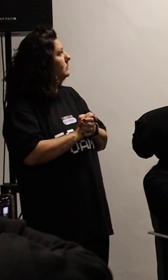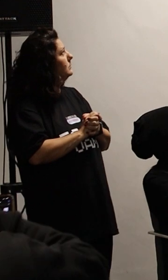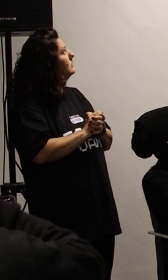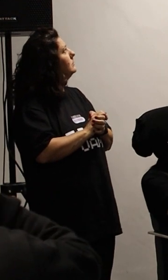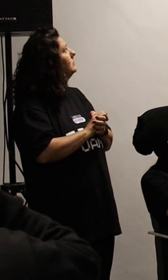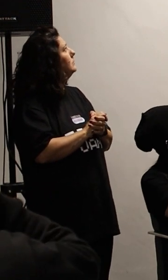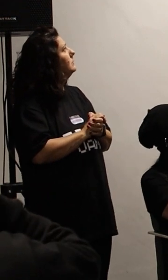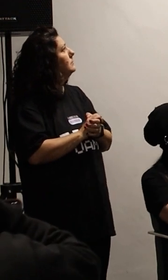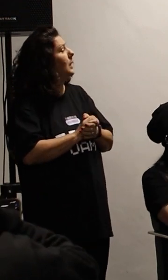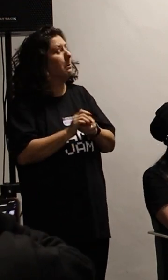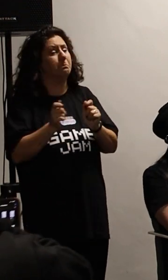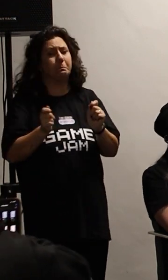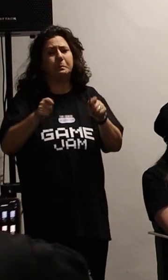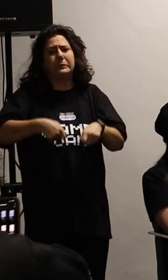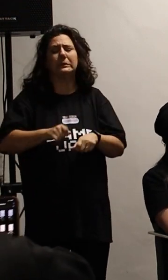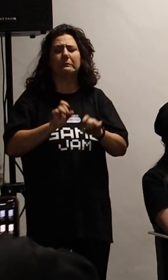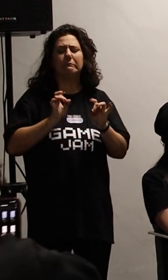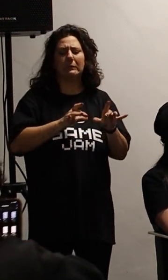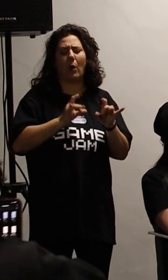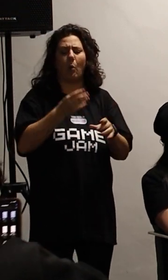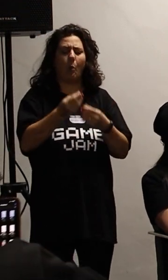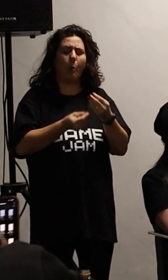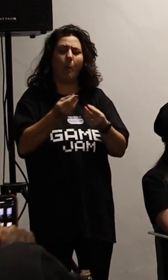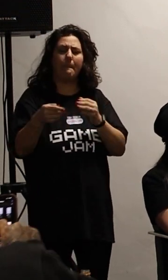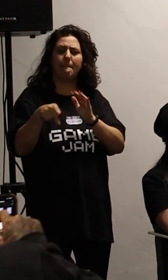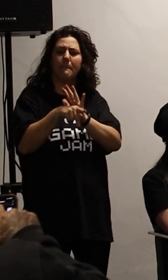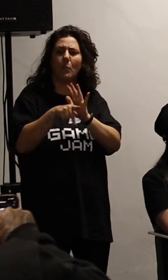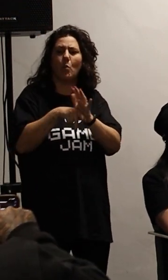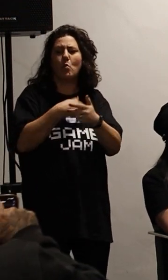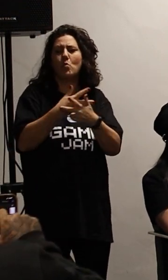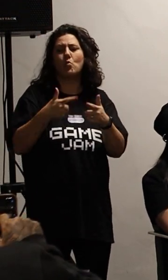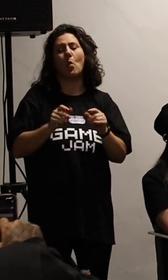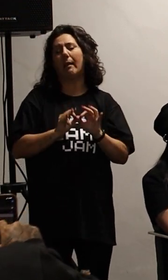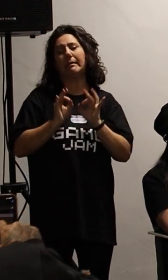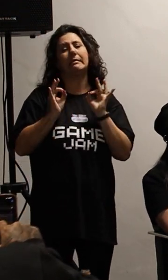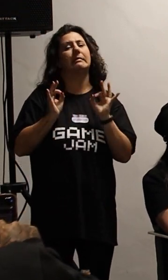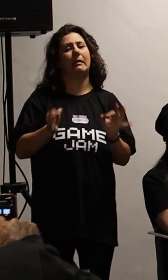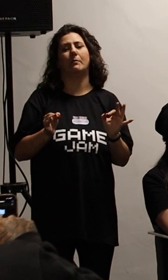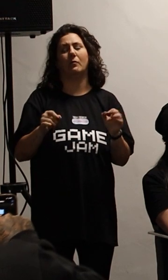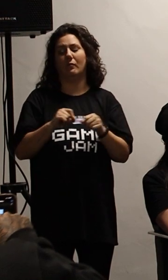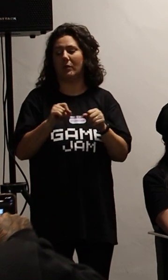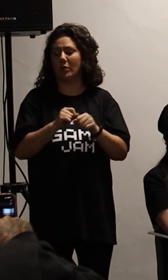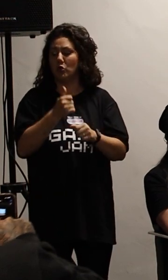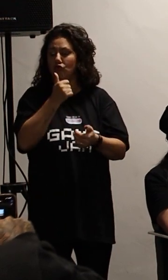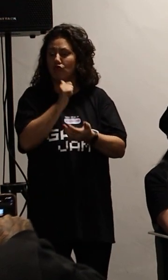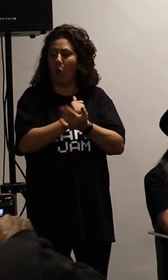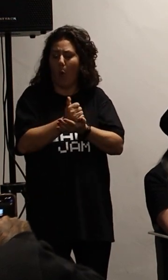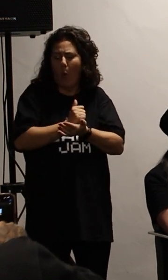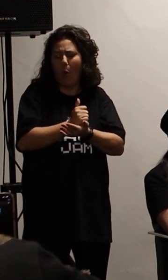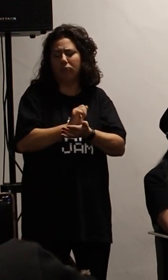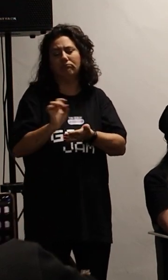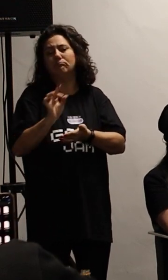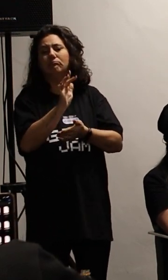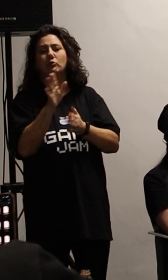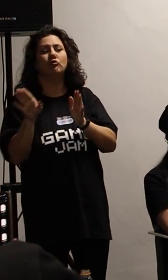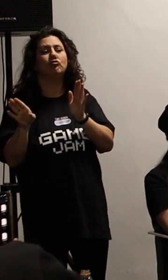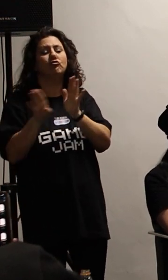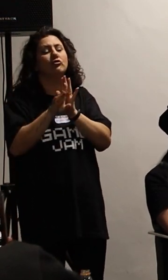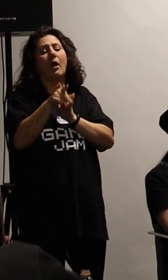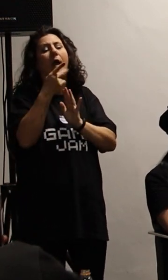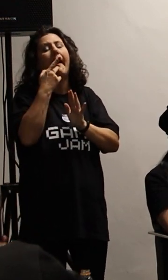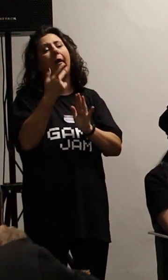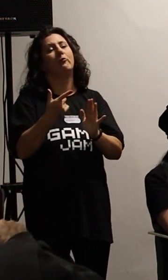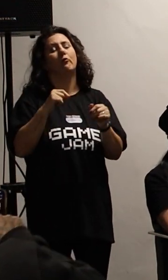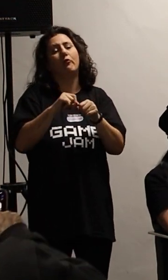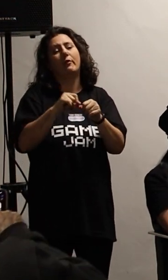Bom, claro que como se trata de uma coisa que não é tão simples, né? Fazer um jogo não é só chegar e vou fazer e acabou,